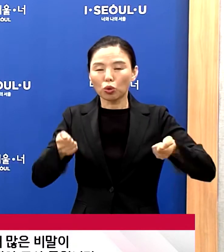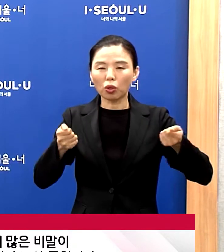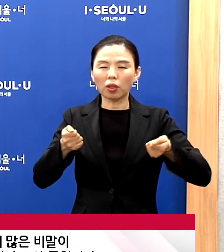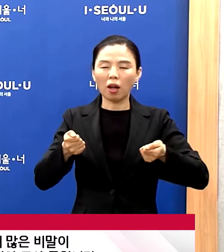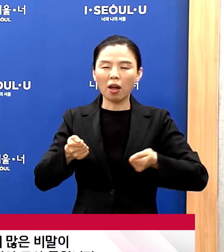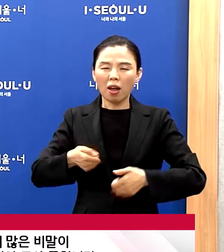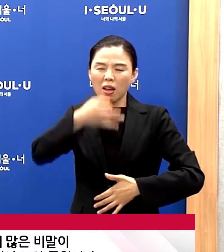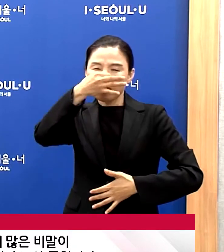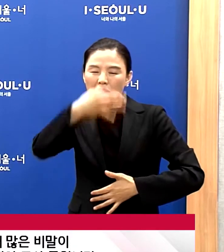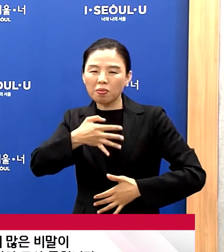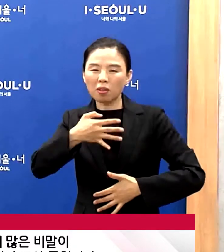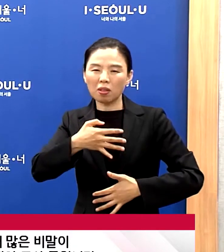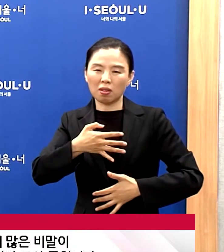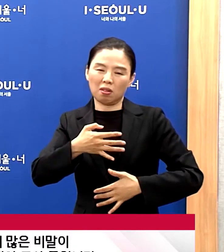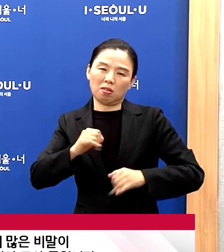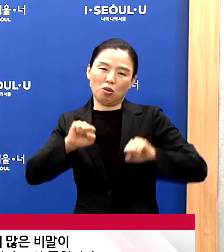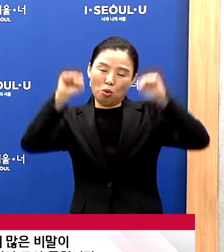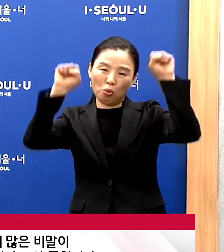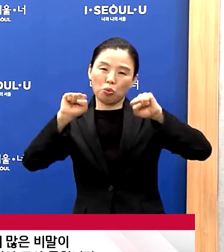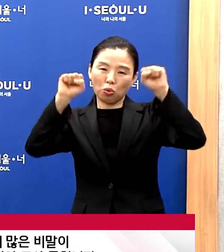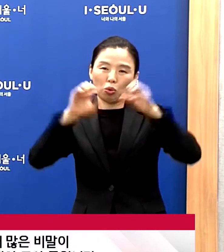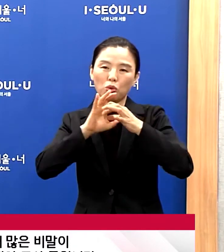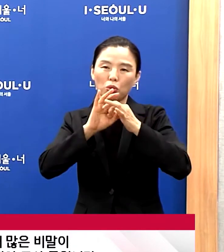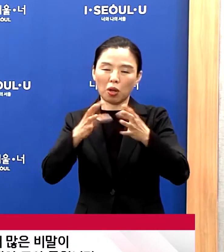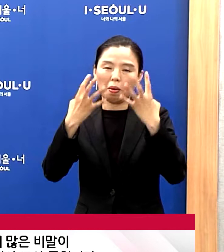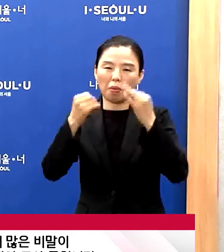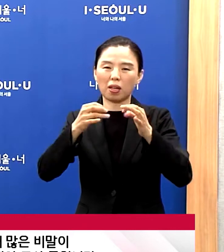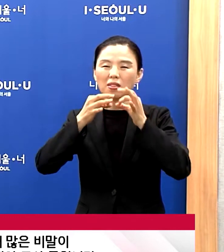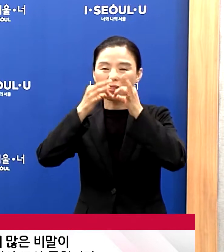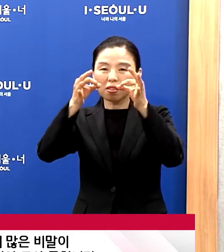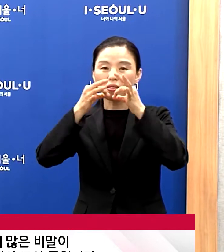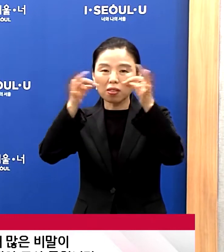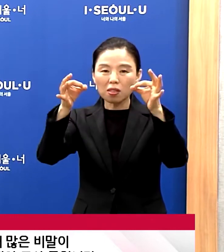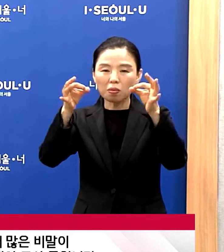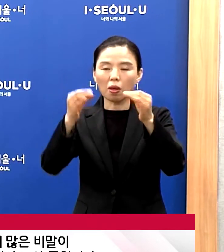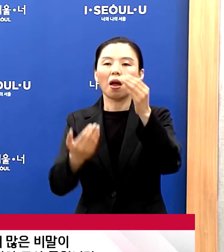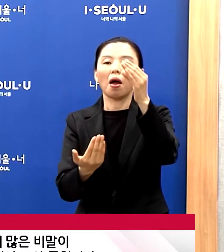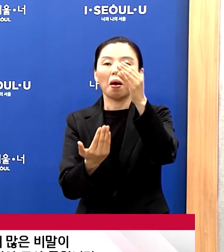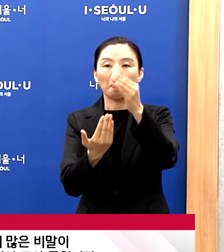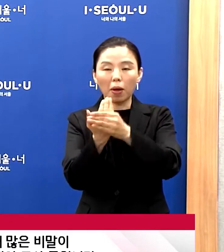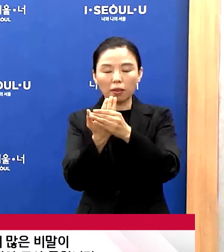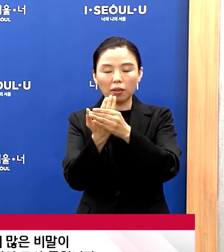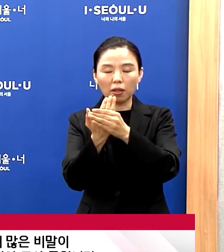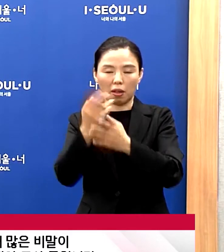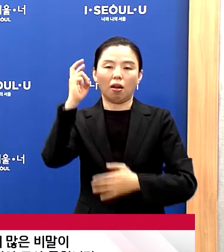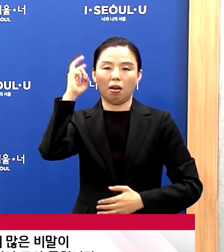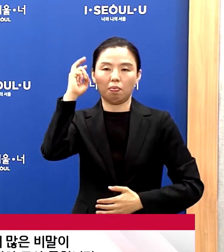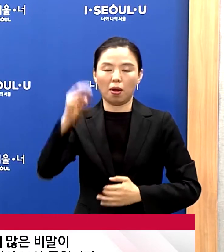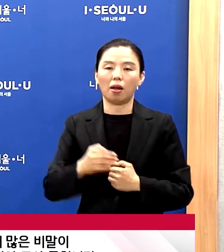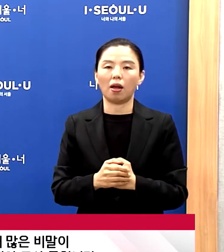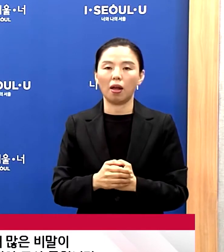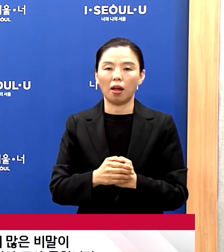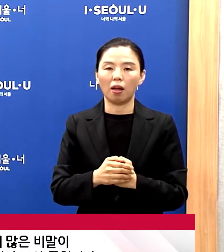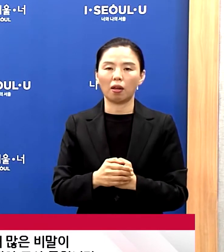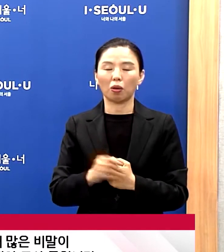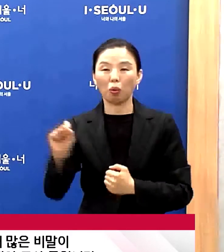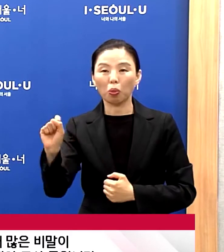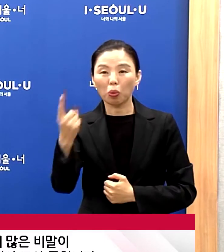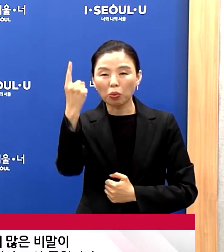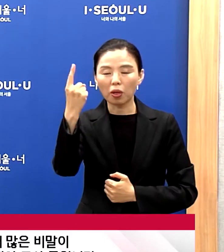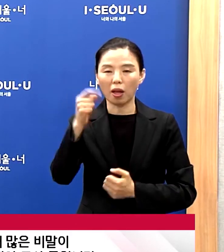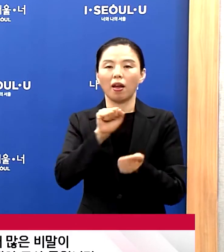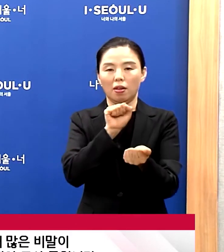유산수 운동을 통해 많은 비말이 발생했을 것으로 생각됩니다 그로 인한